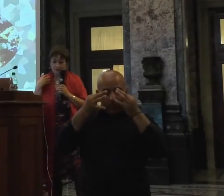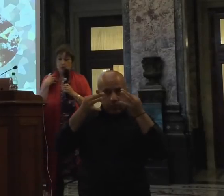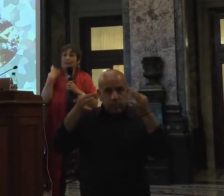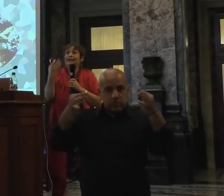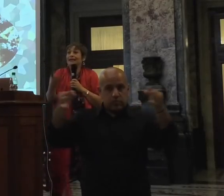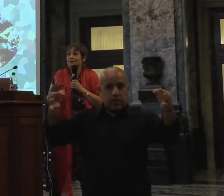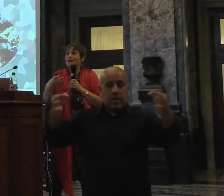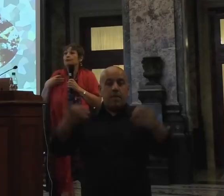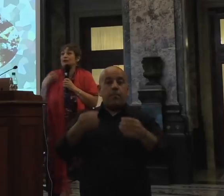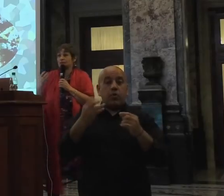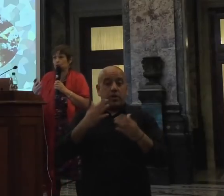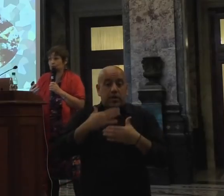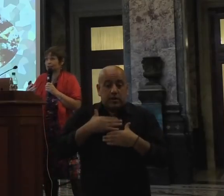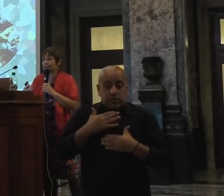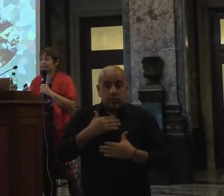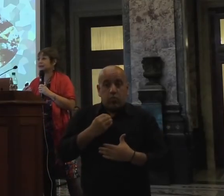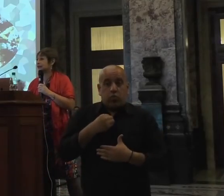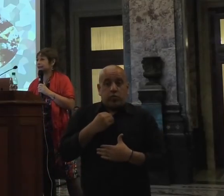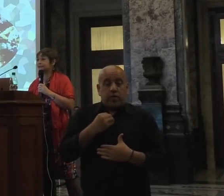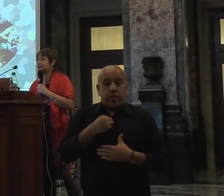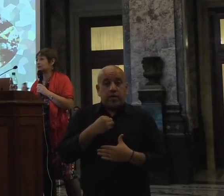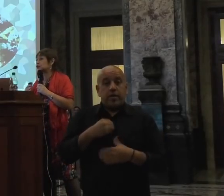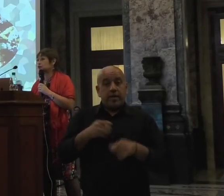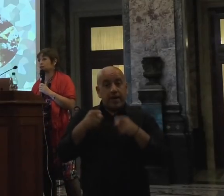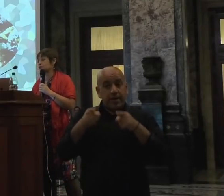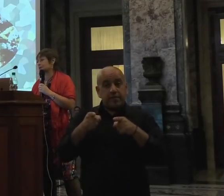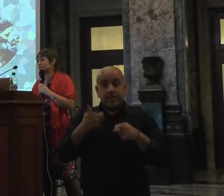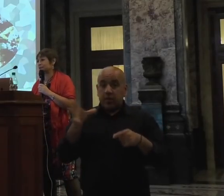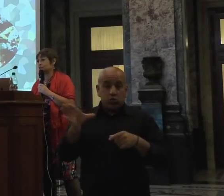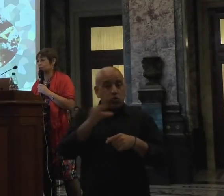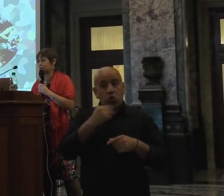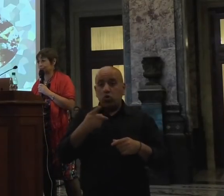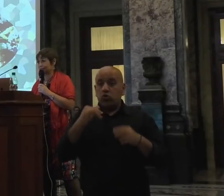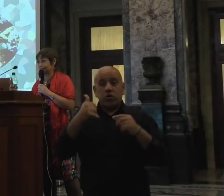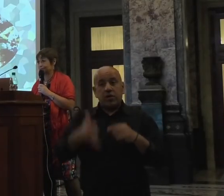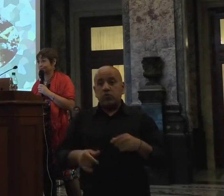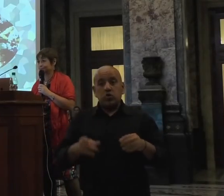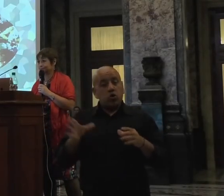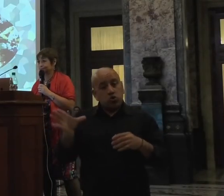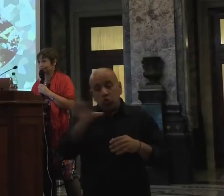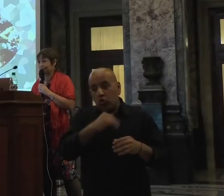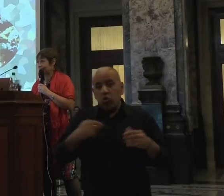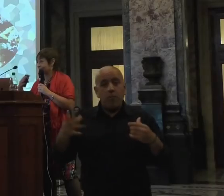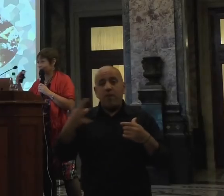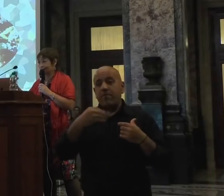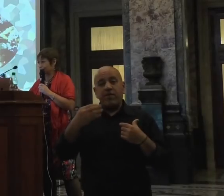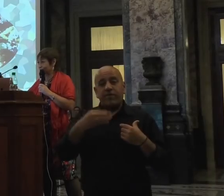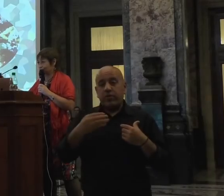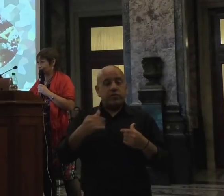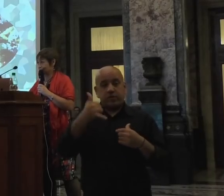endógena, porque viene de mí, porque es voluntaria, es algo que todos los mamíferos podemos hacer.